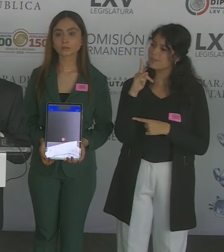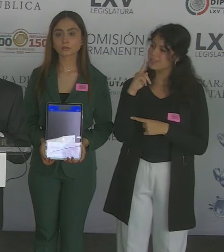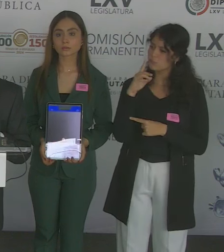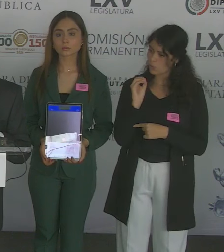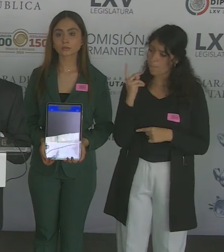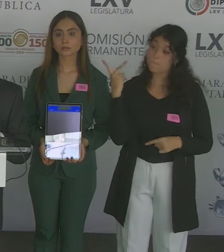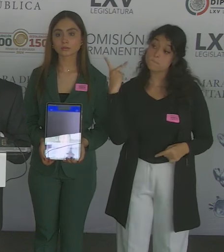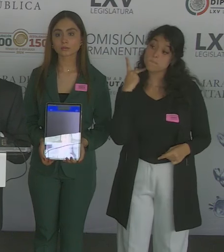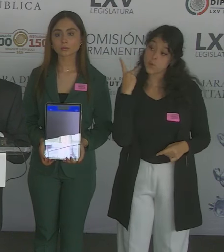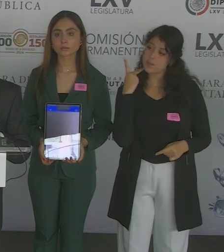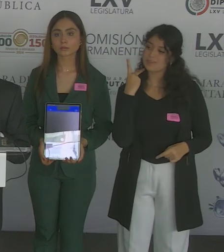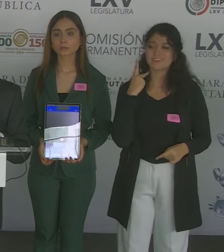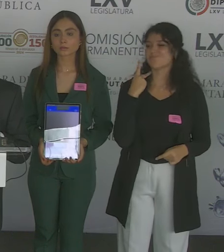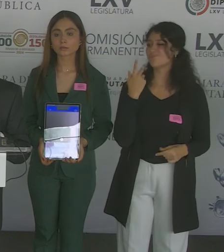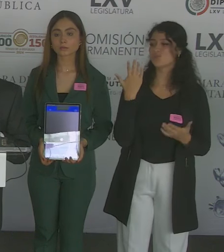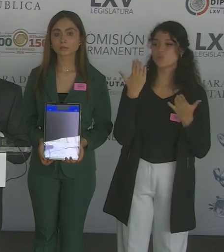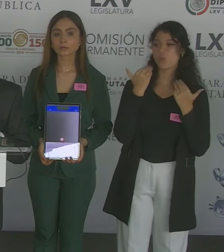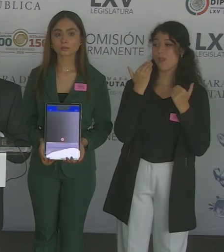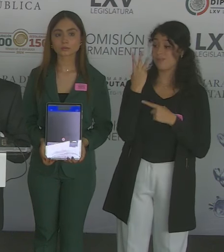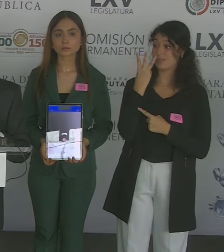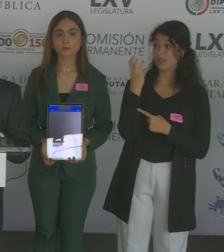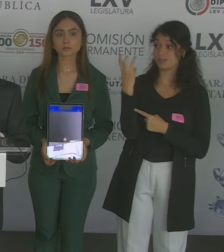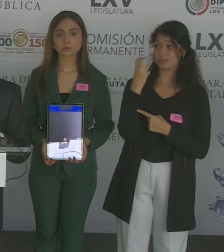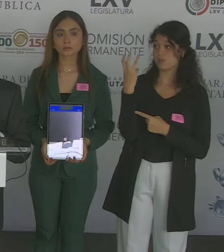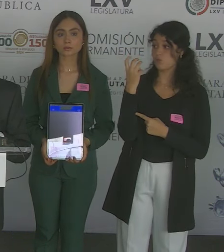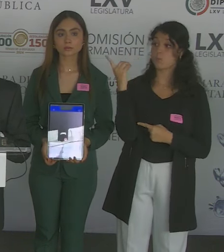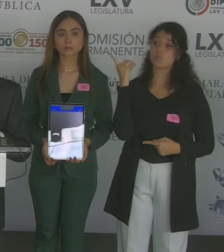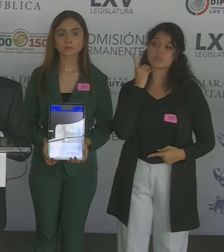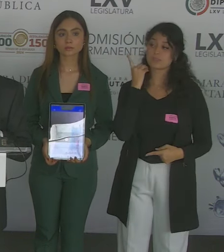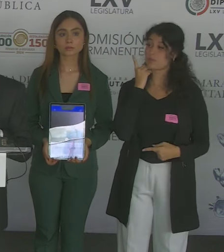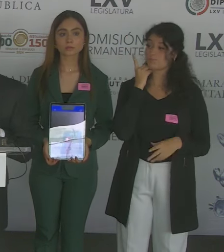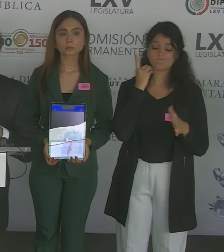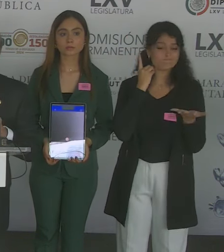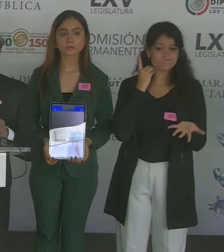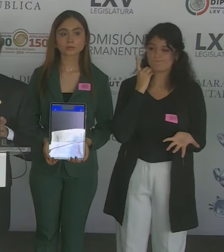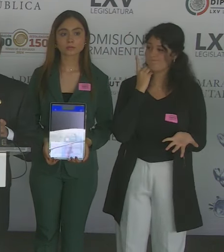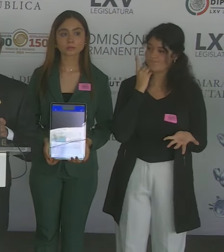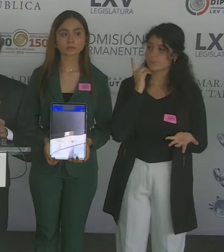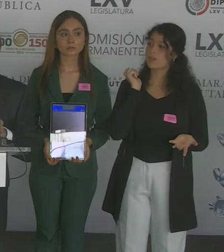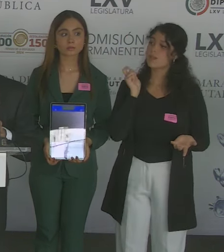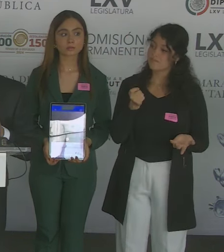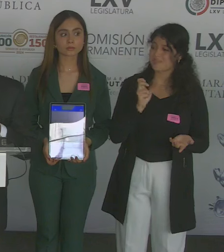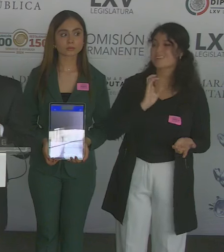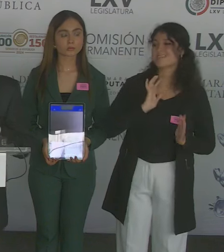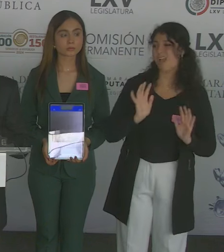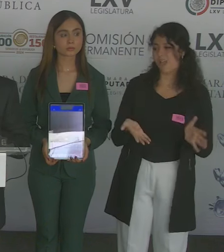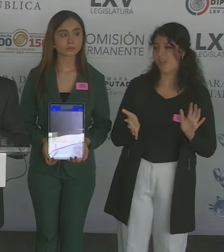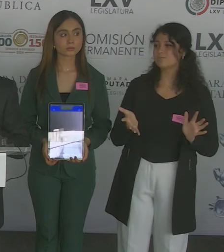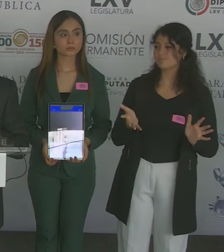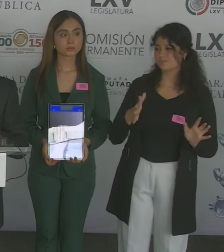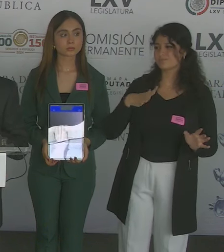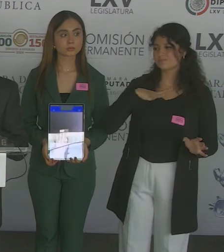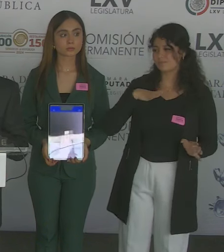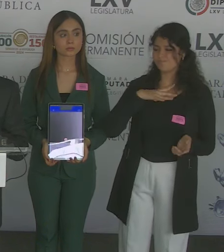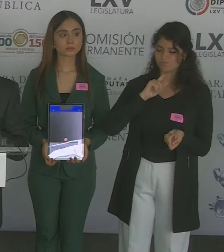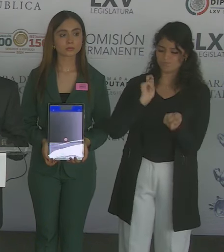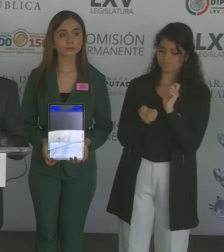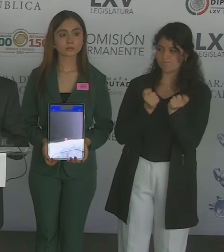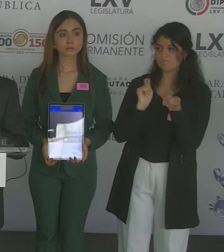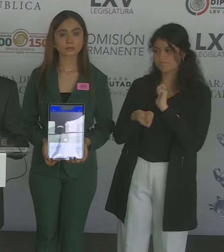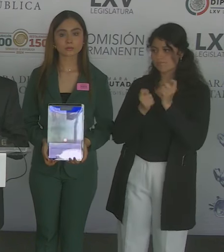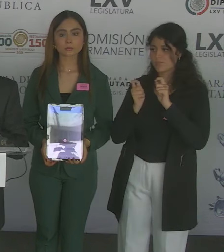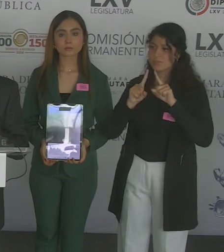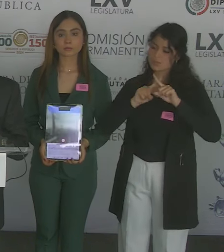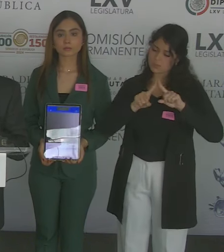podría tener más de 300 diputados y diputadas así se ha venido interpretando Solo que la diferencia